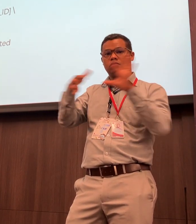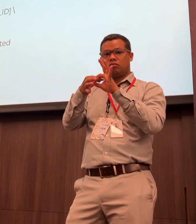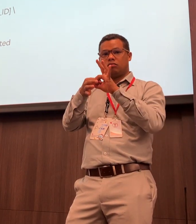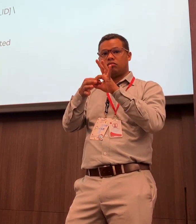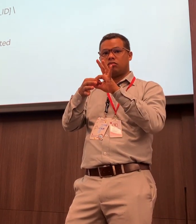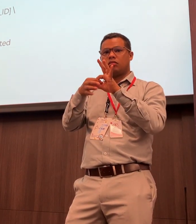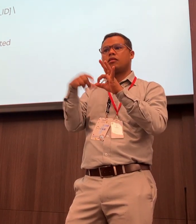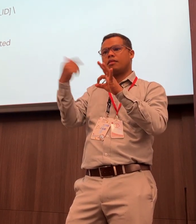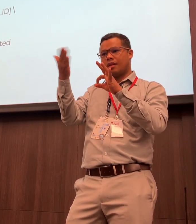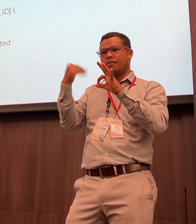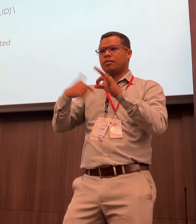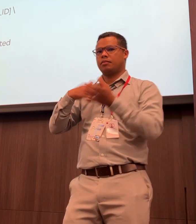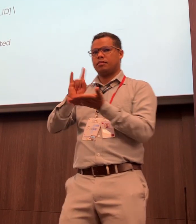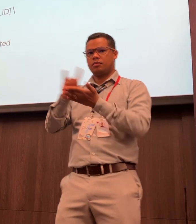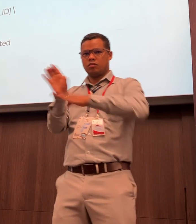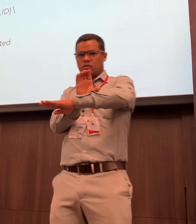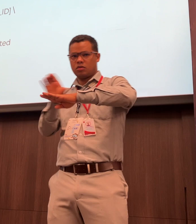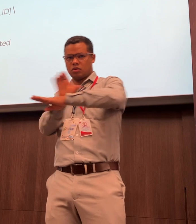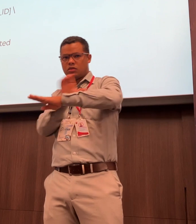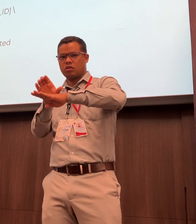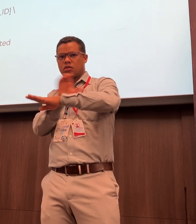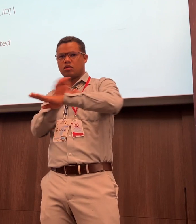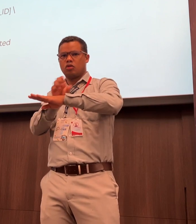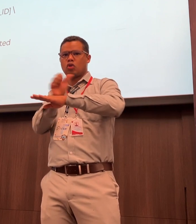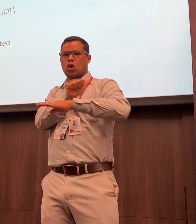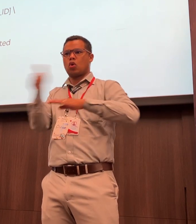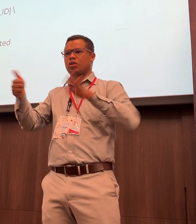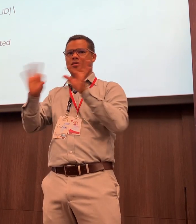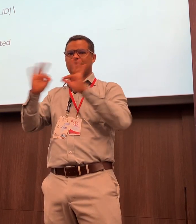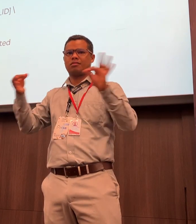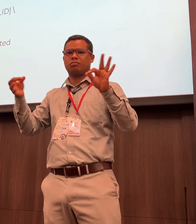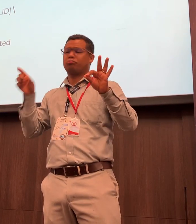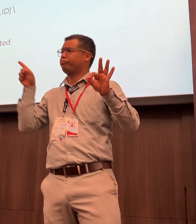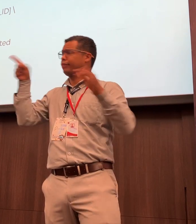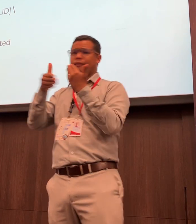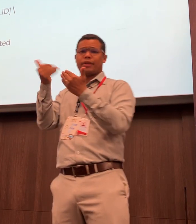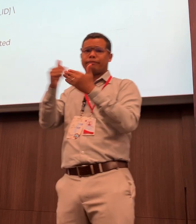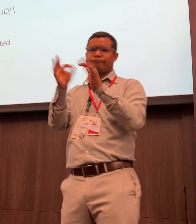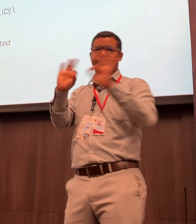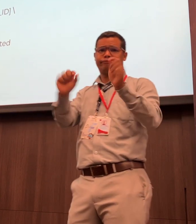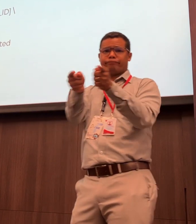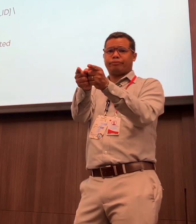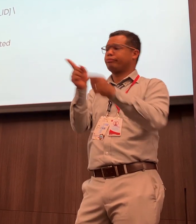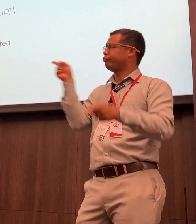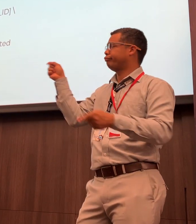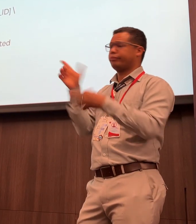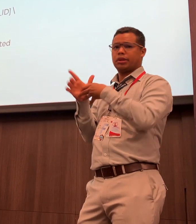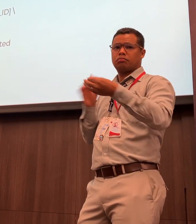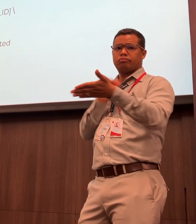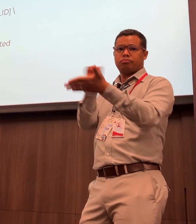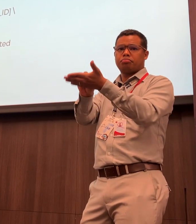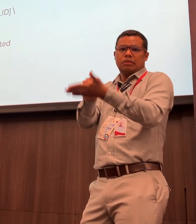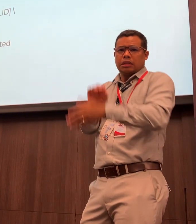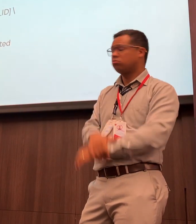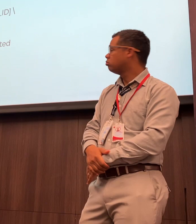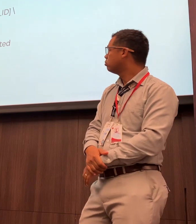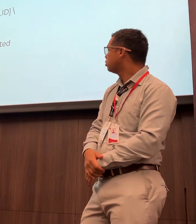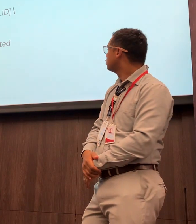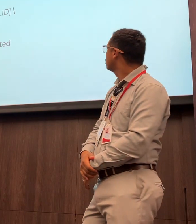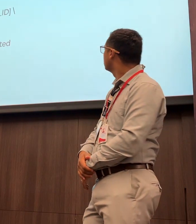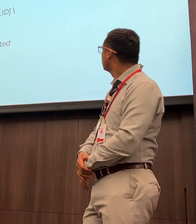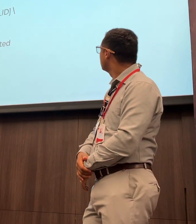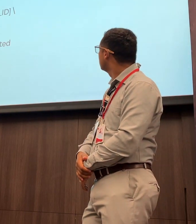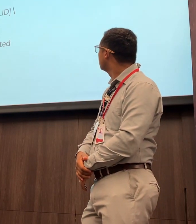el gCloud CLI y correr este comando nomás, bien simple. El service name va a indicar el servicio que levantamos